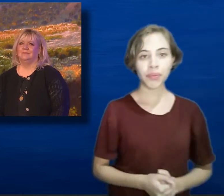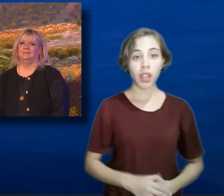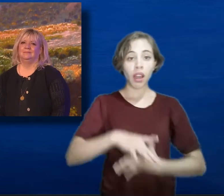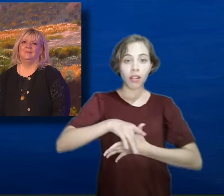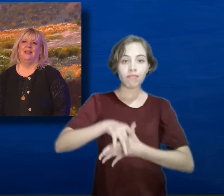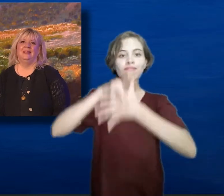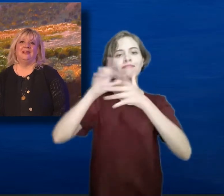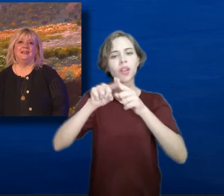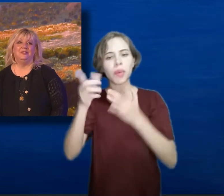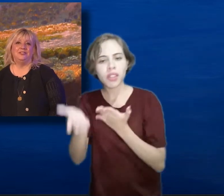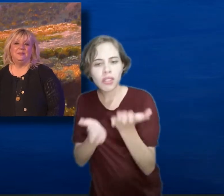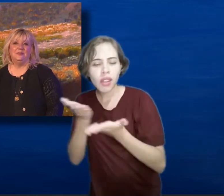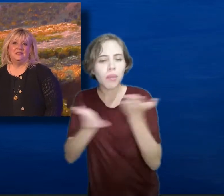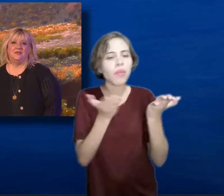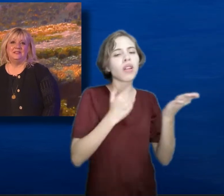esse tempo.